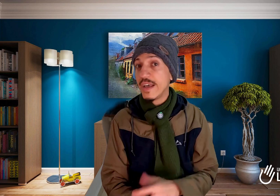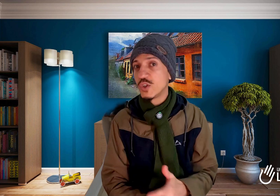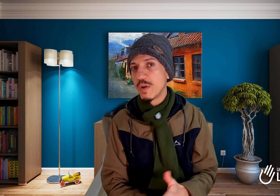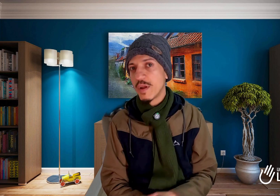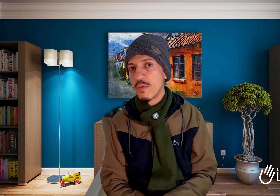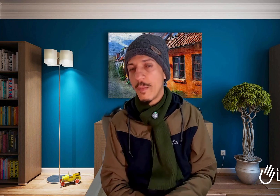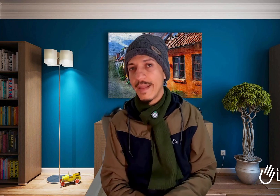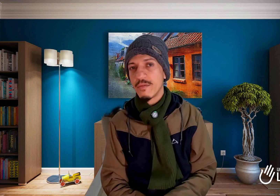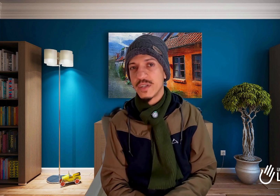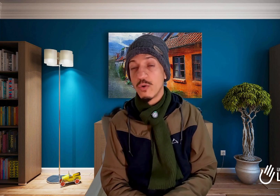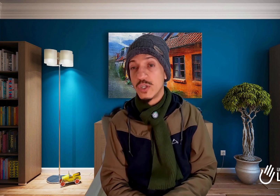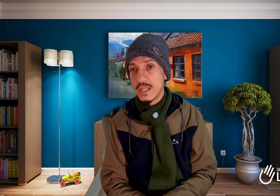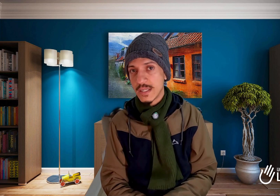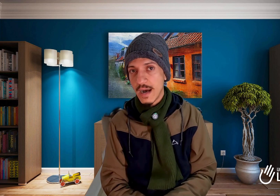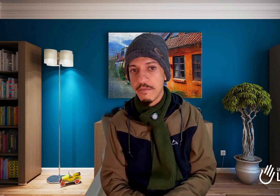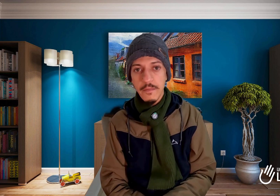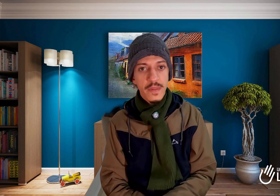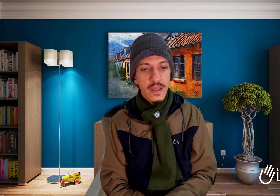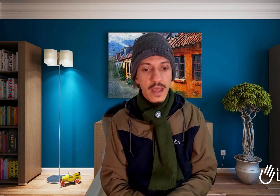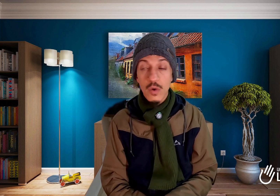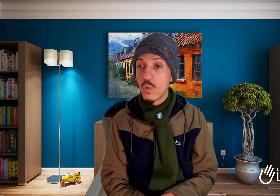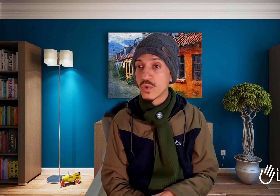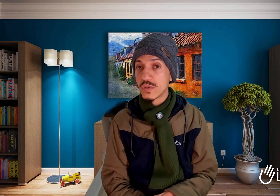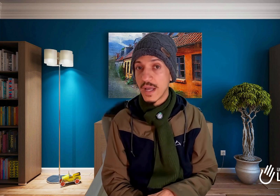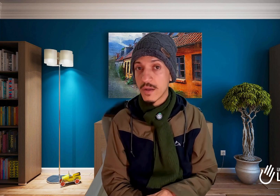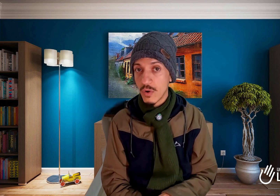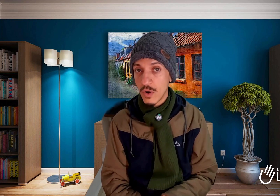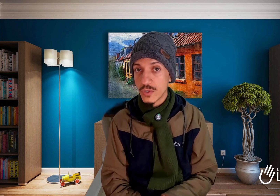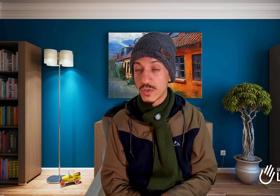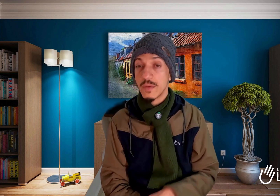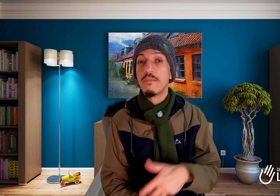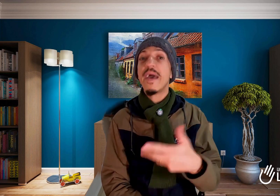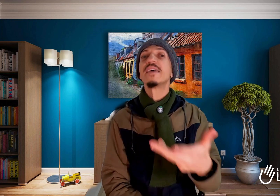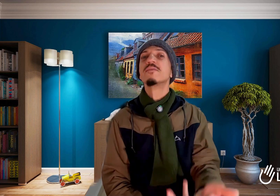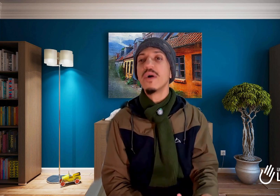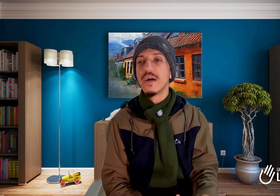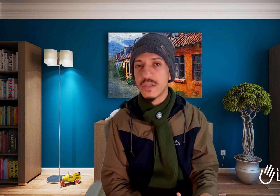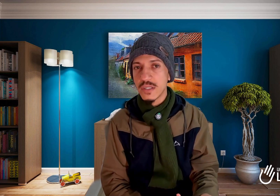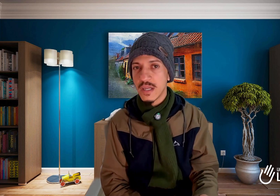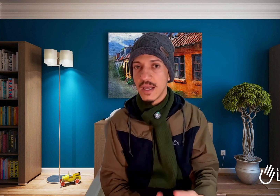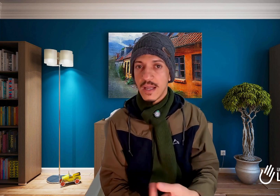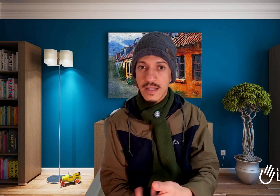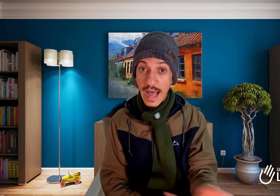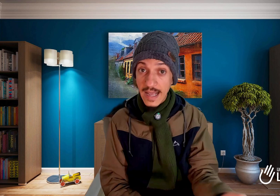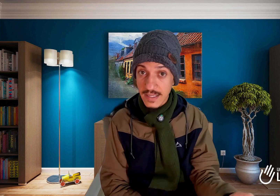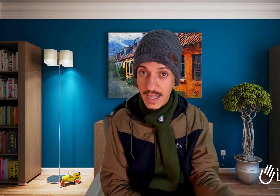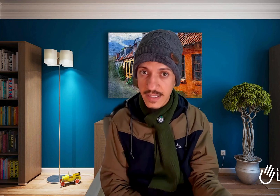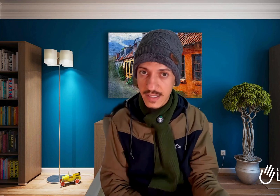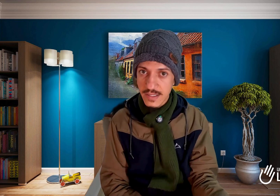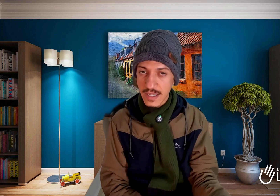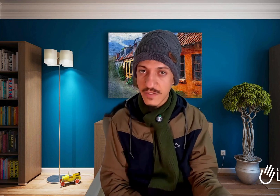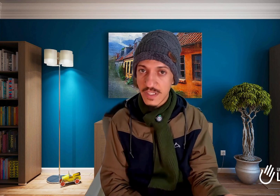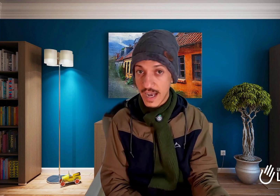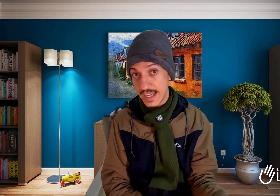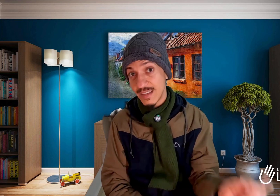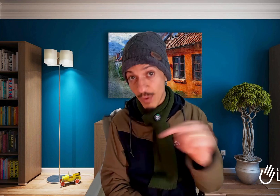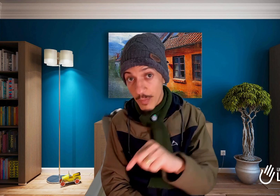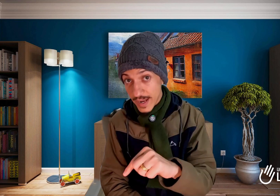primeiro momento já utilizava recursos tecnológicos, mesmo antes das inteligências artificiais se